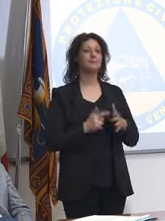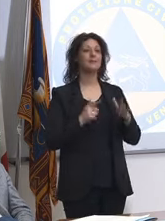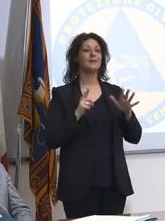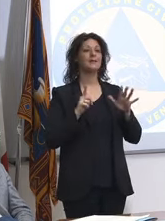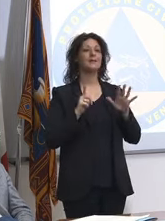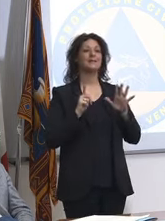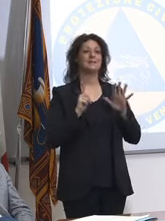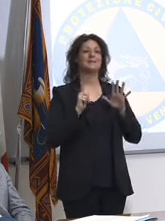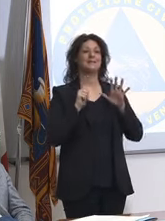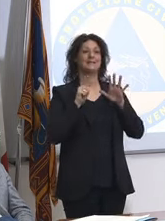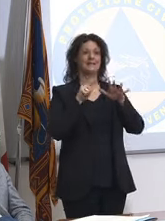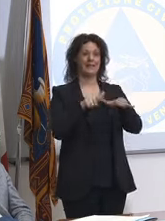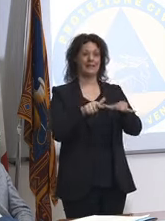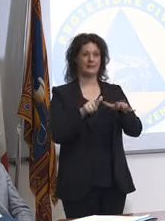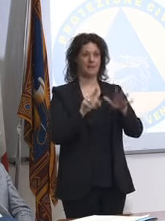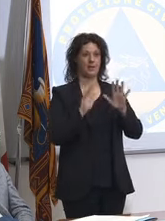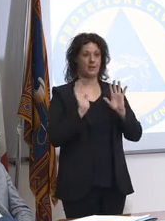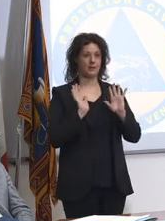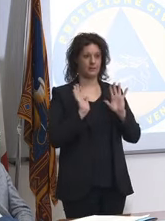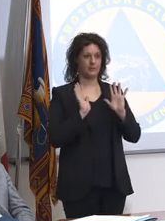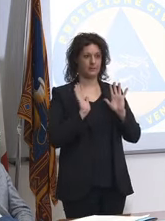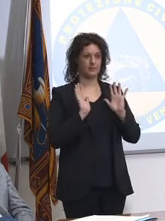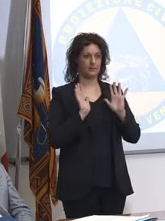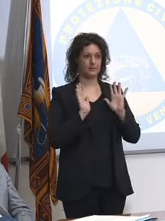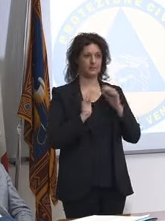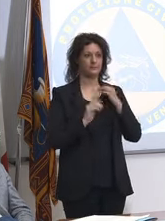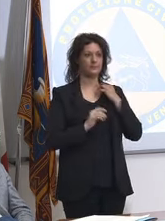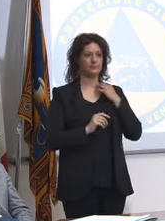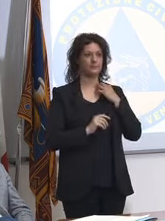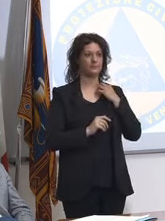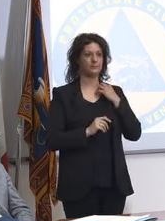in via confidenziale,